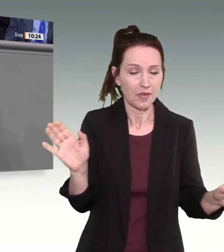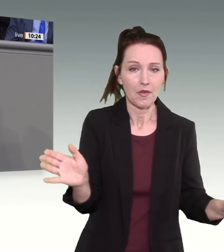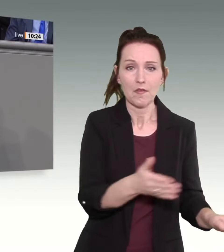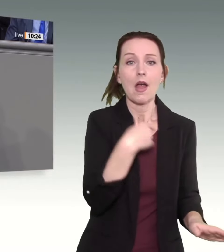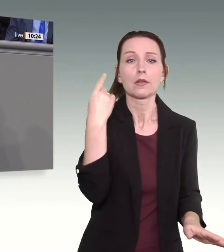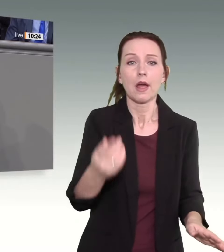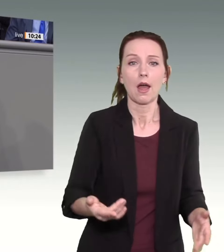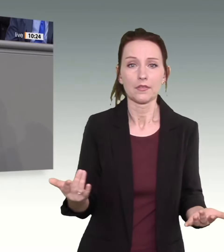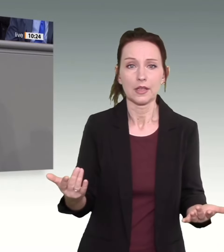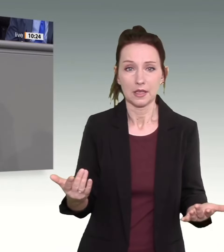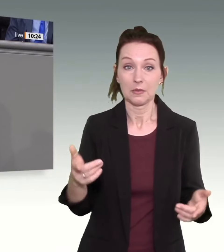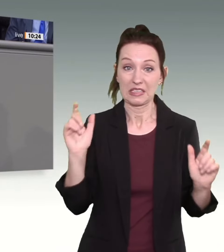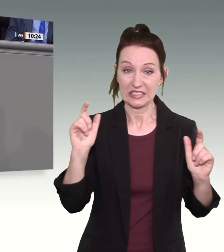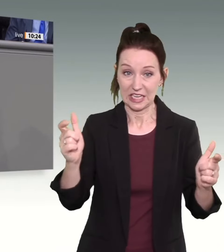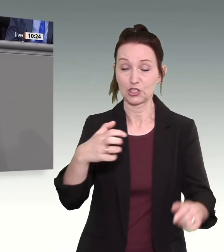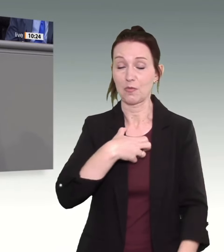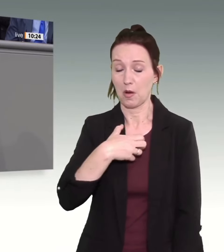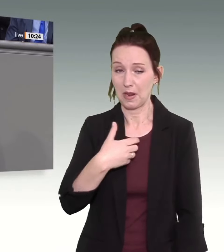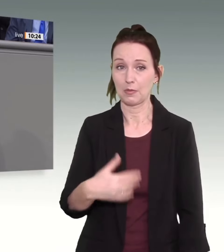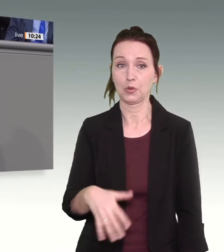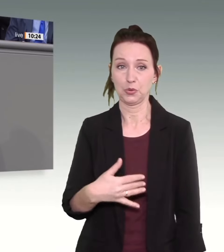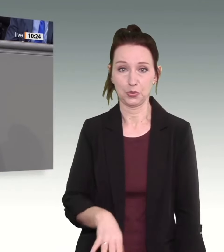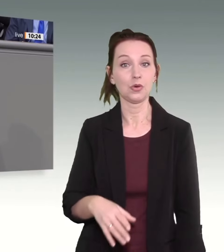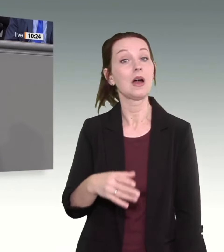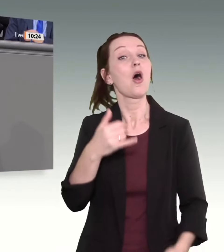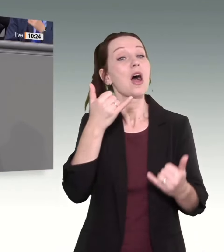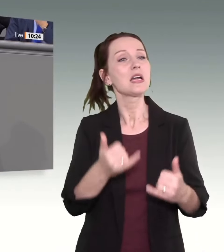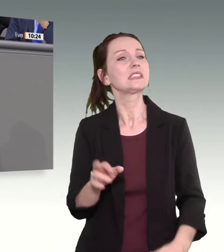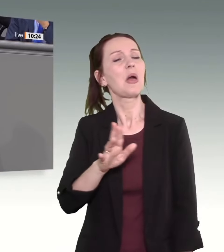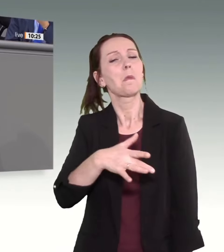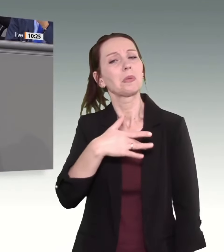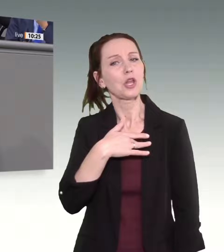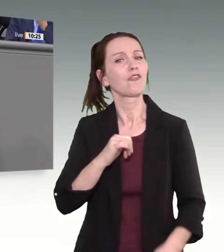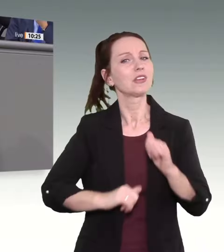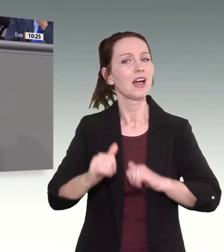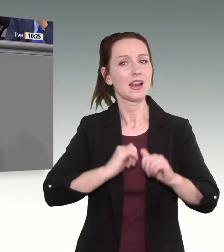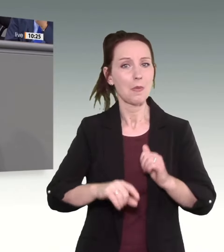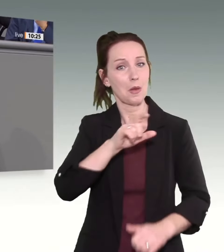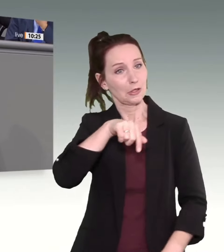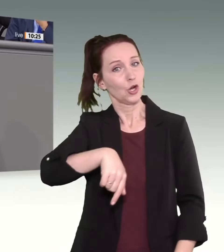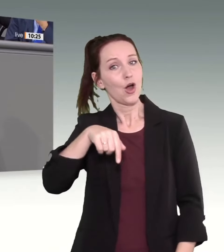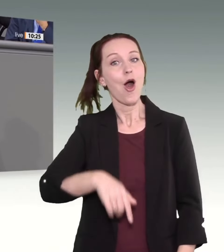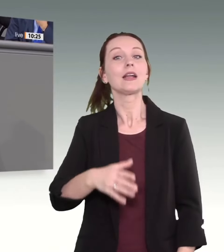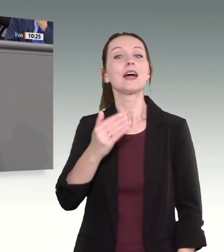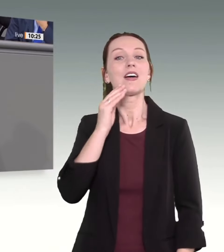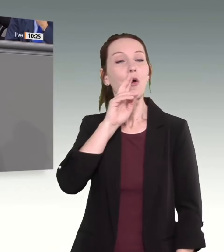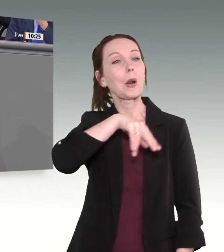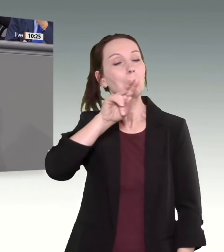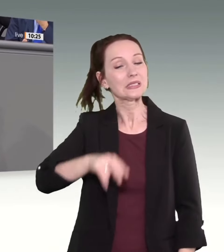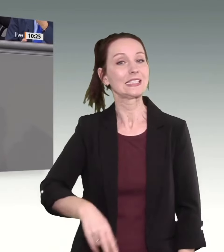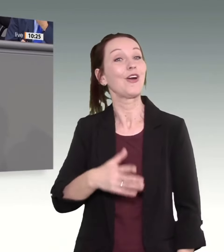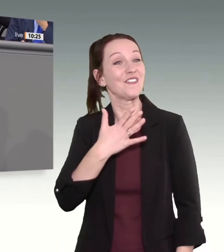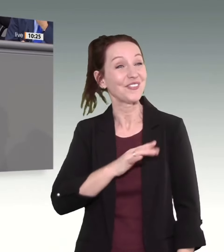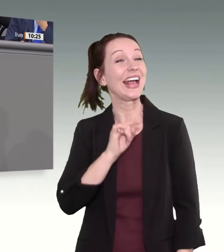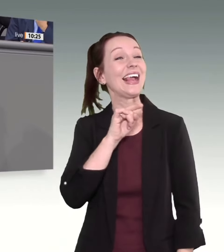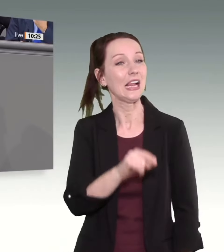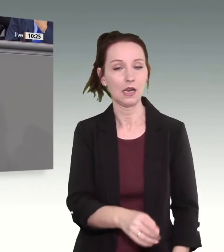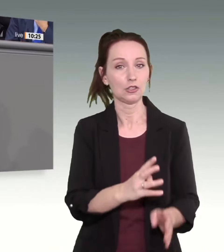die Menschen, die heute in den Schlangen bei den Wohnungsbesichtigungen sind und auf der Suche nach einer bezahlbaren Wohnung sind. Und ich sage Ihnen, diese